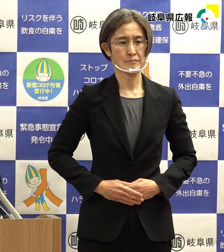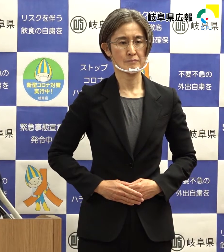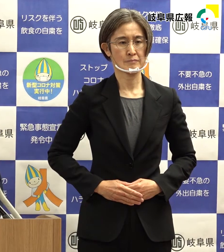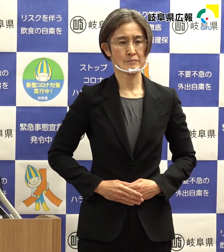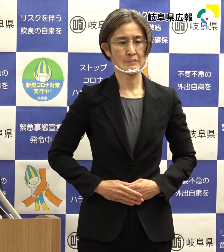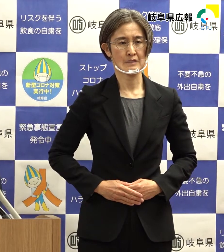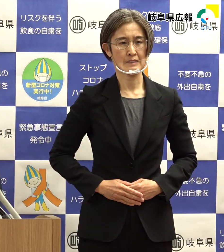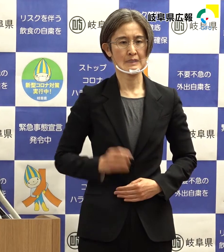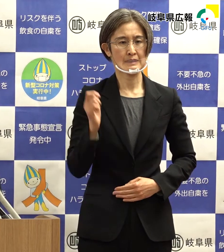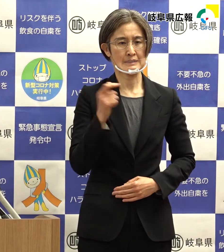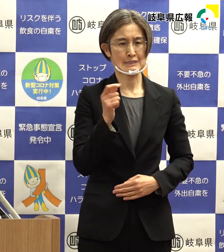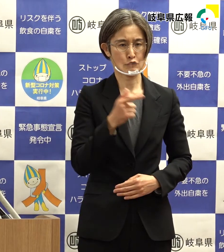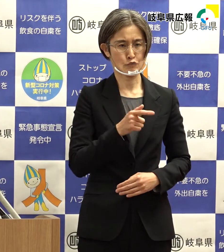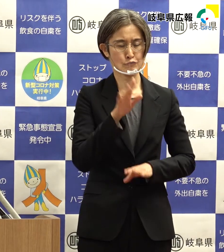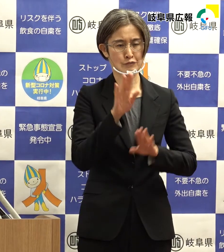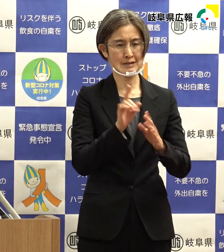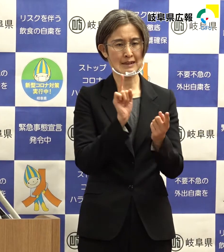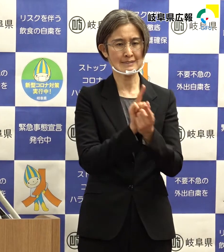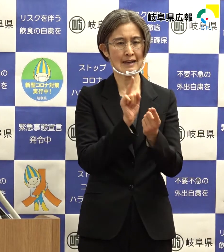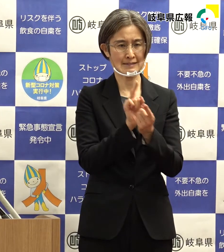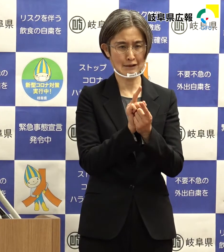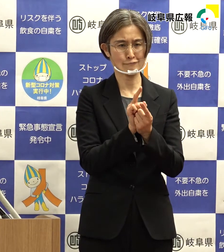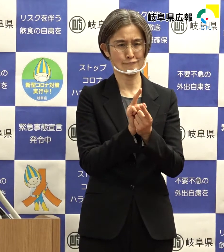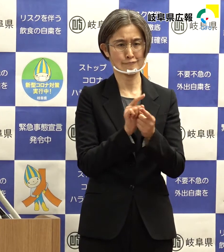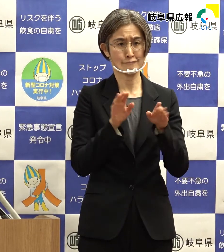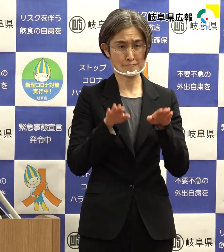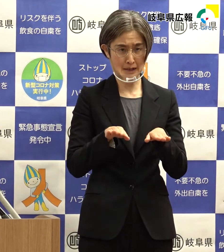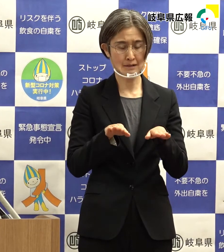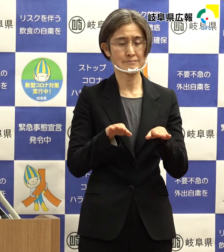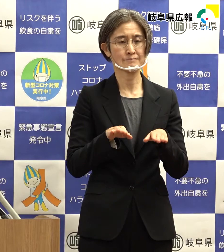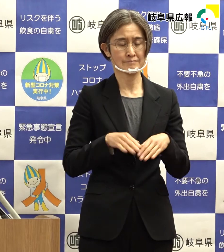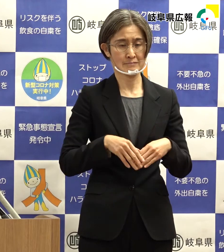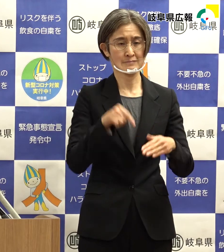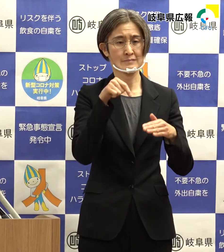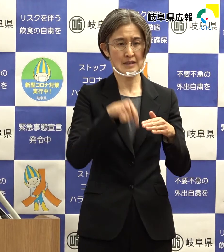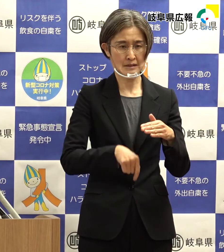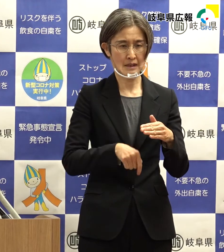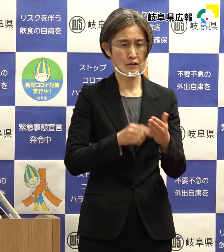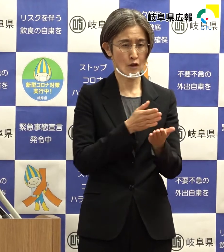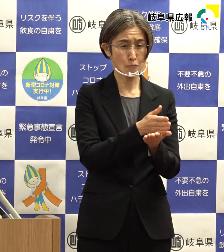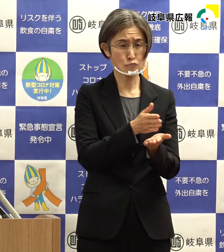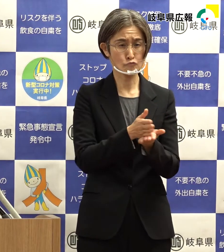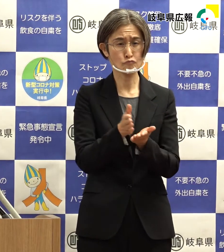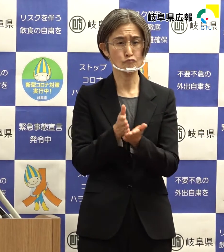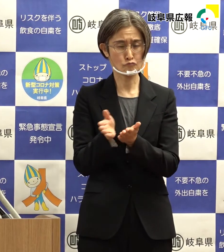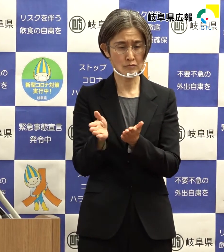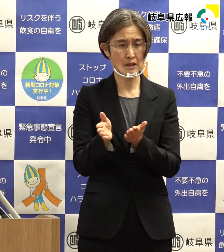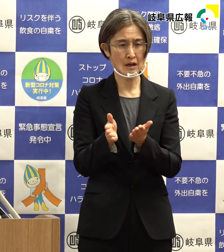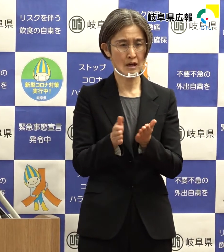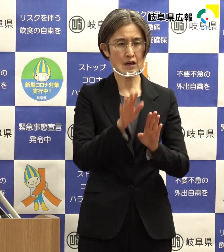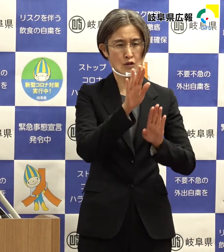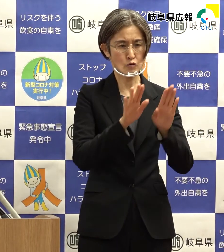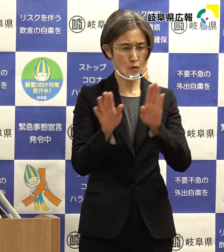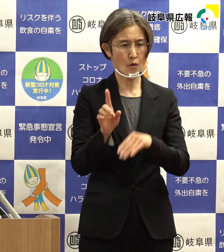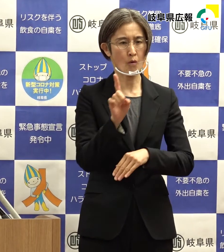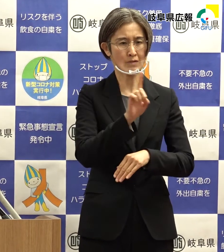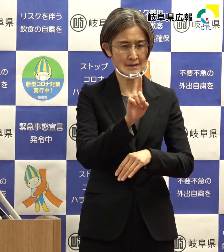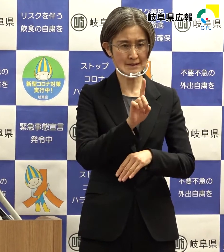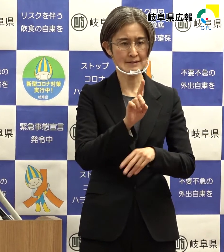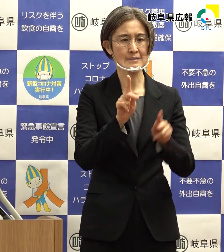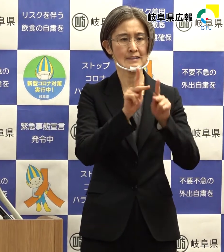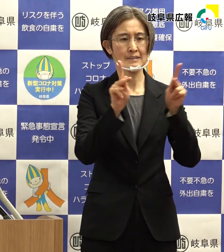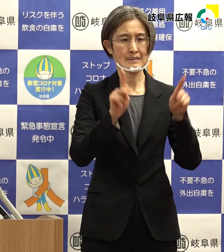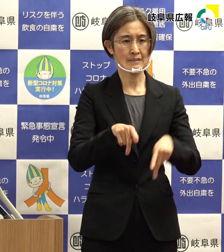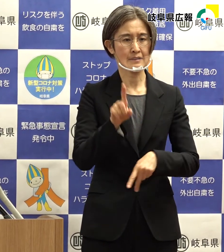緊急事態対策下においていろんな分野で具体的にどういう状況にあってどんな課題があるか